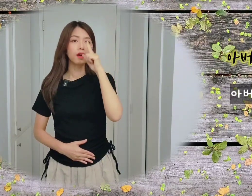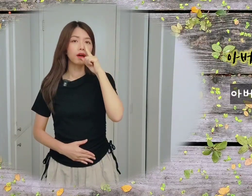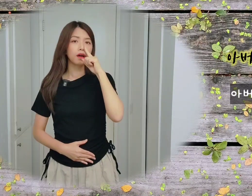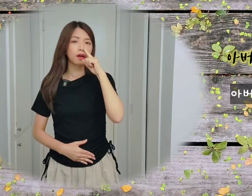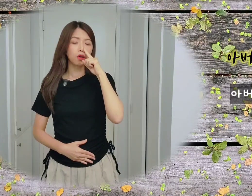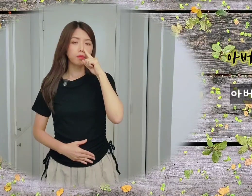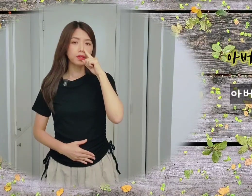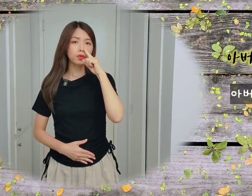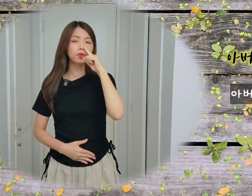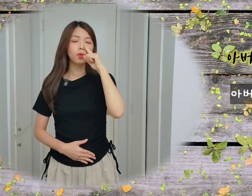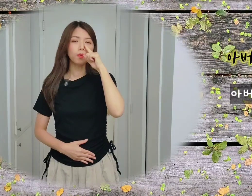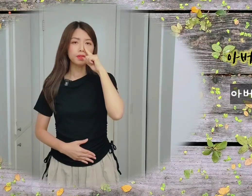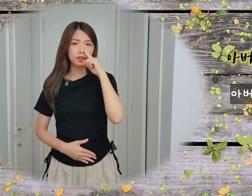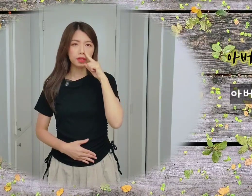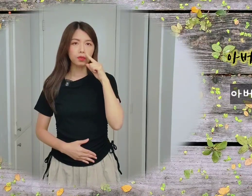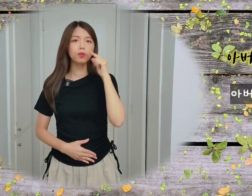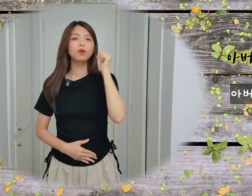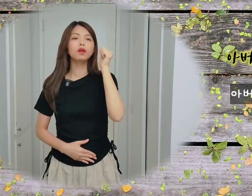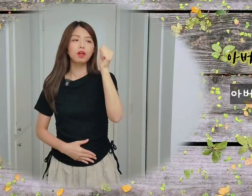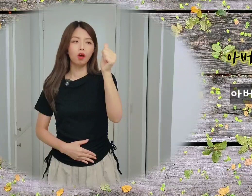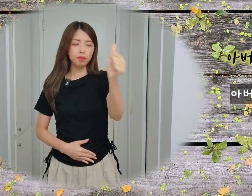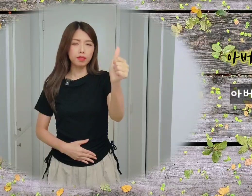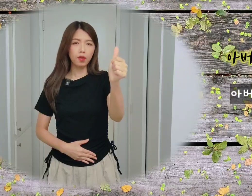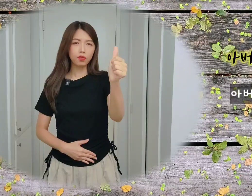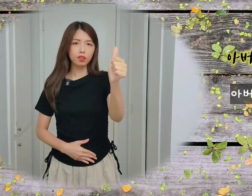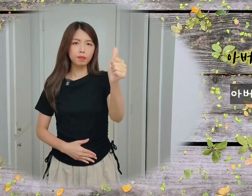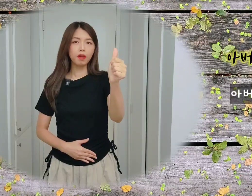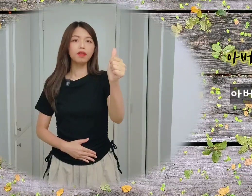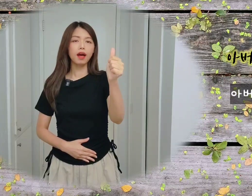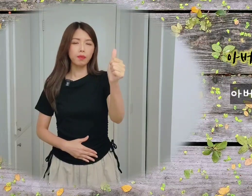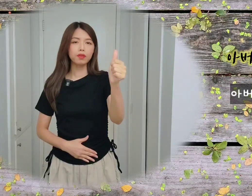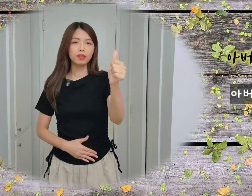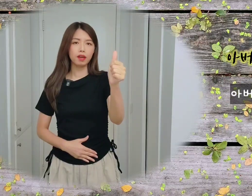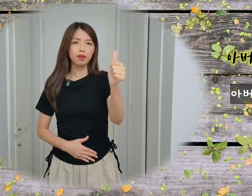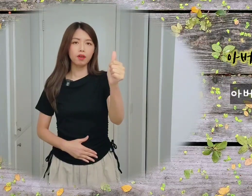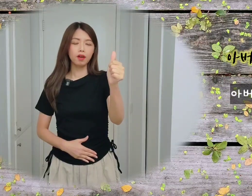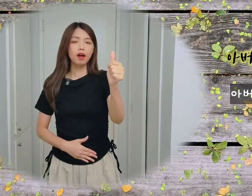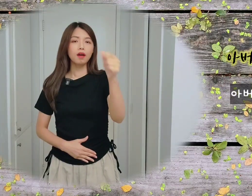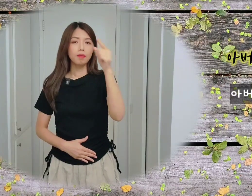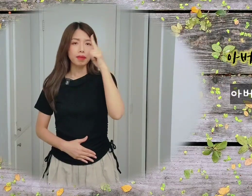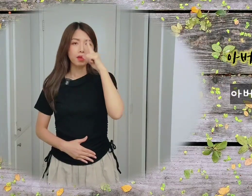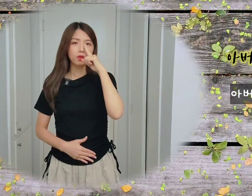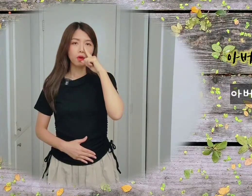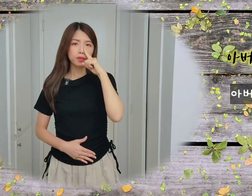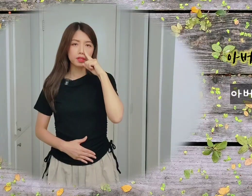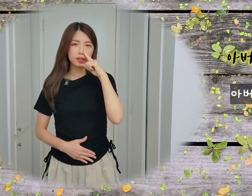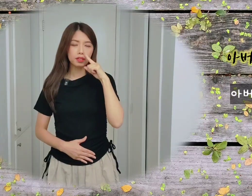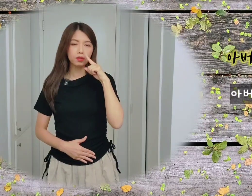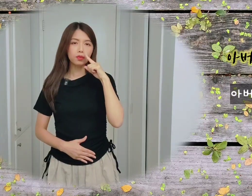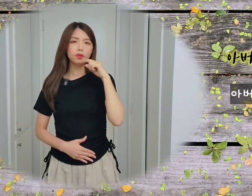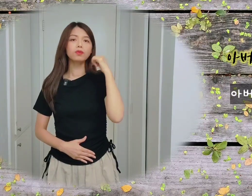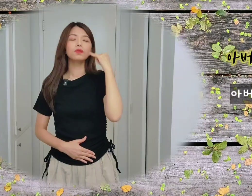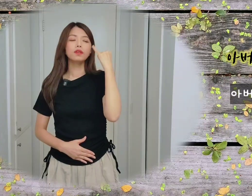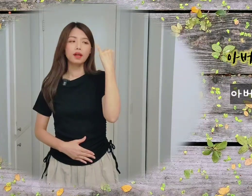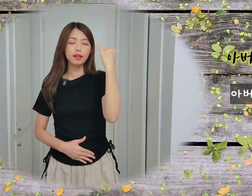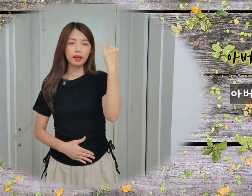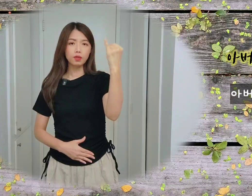돼요. 검지로 코 옆에 스치고 엄지 세워주시면 아버지예요. 반대로 검지